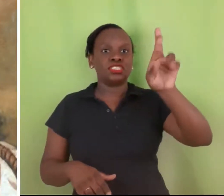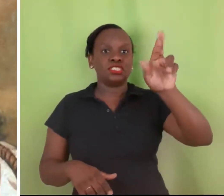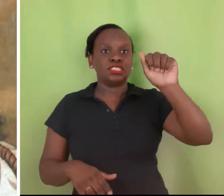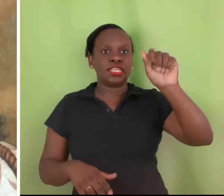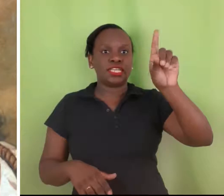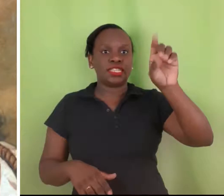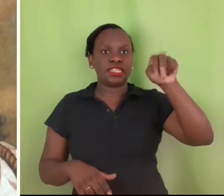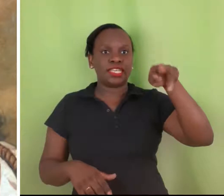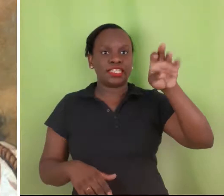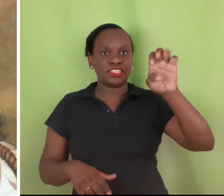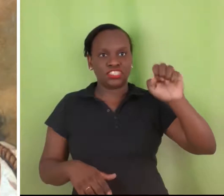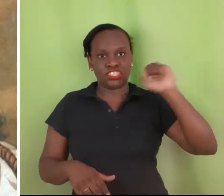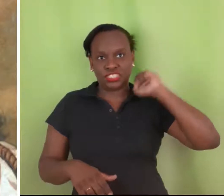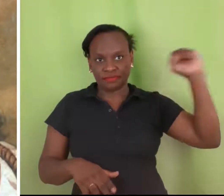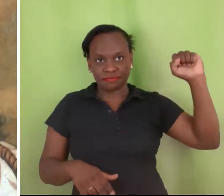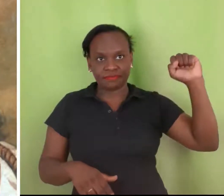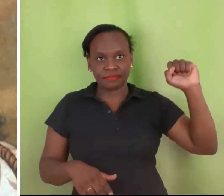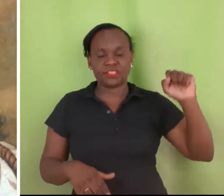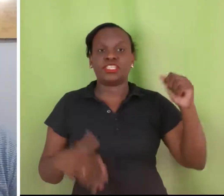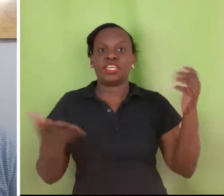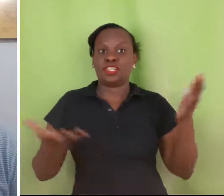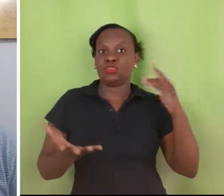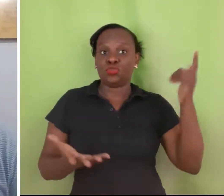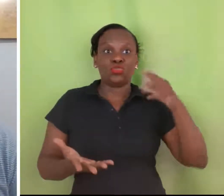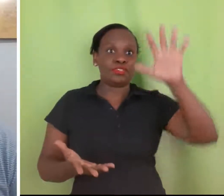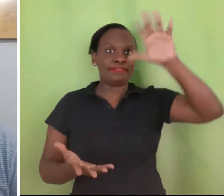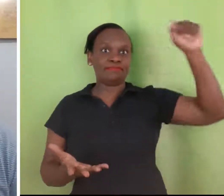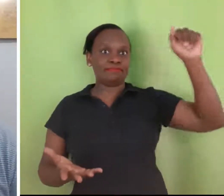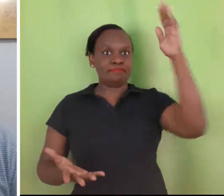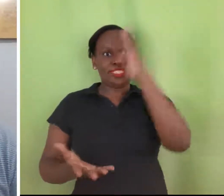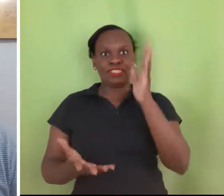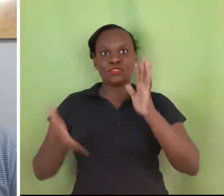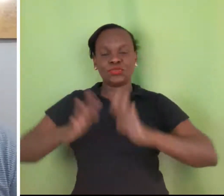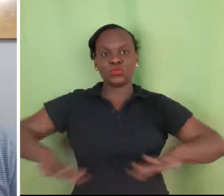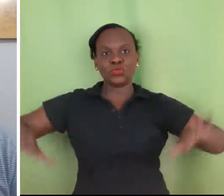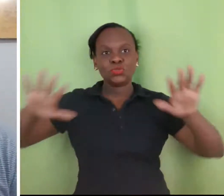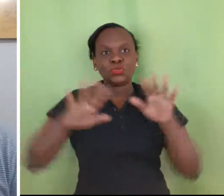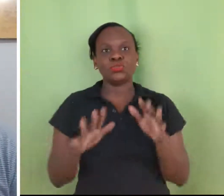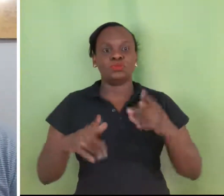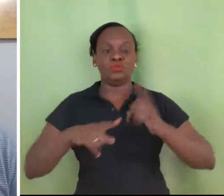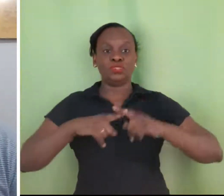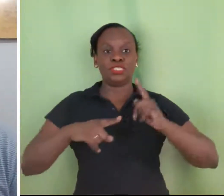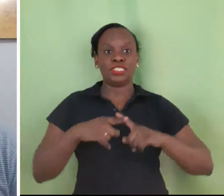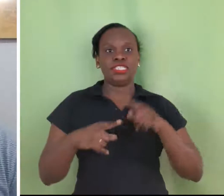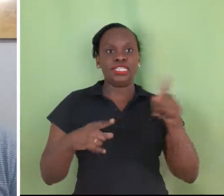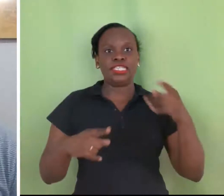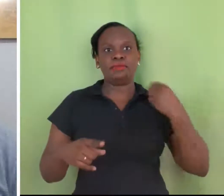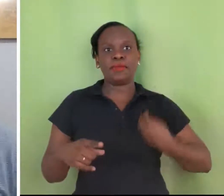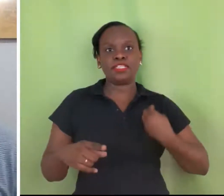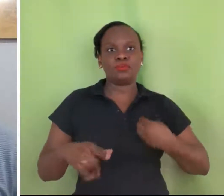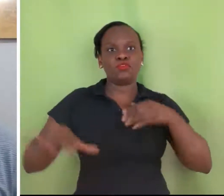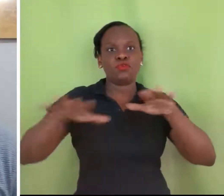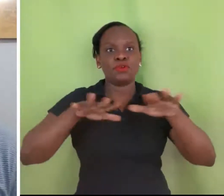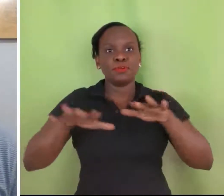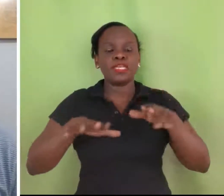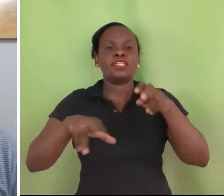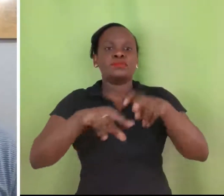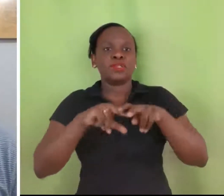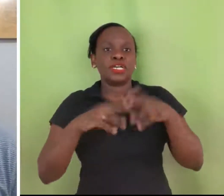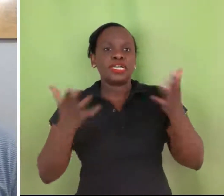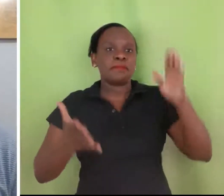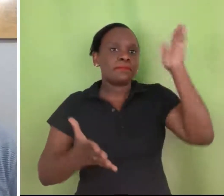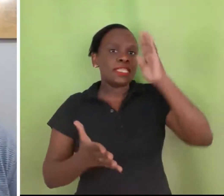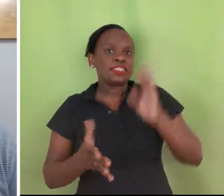que hoje é tido como um herói, né, da história do Brasil, né, por ter aí participado de um movimento pela independência